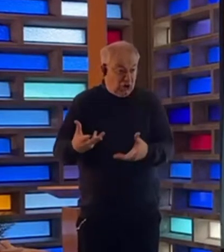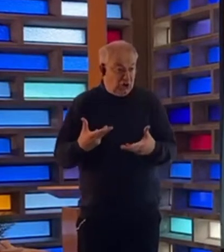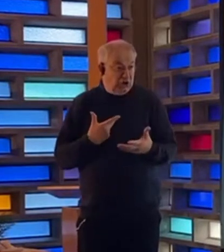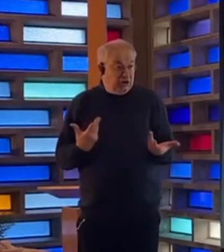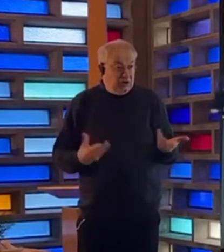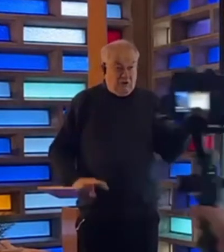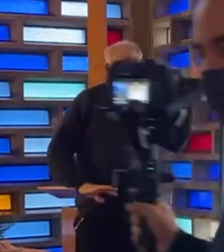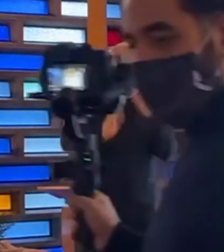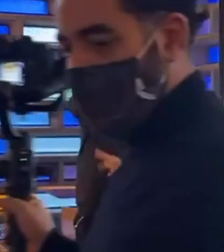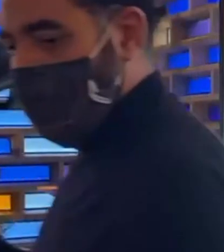le feu.